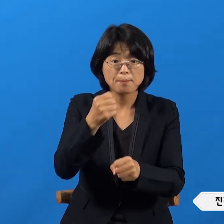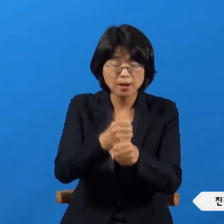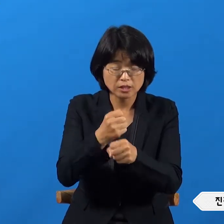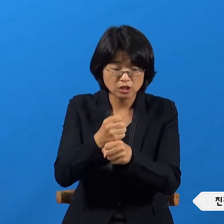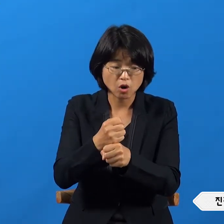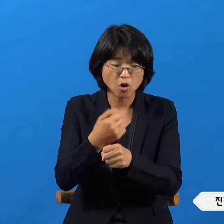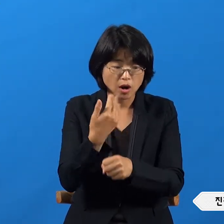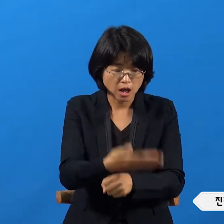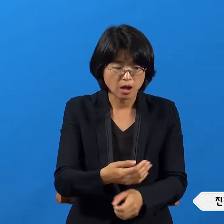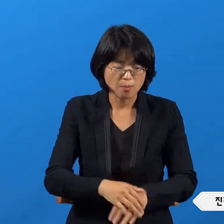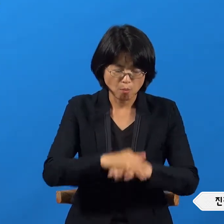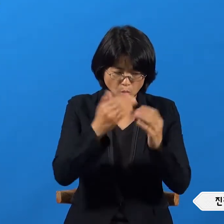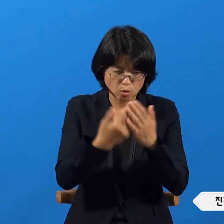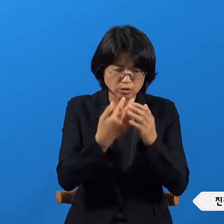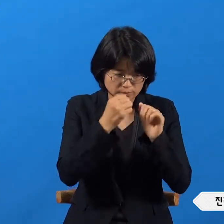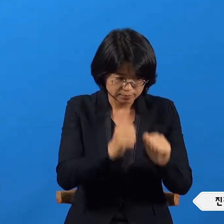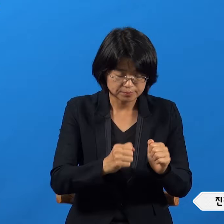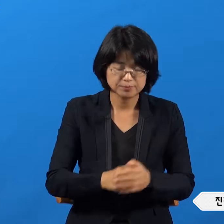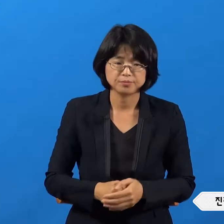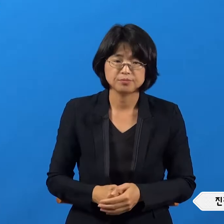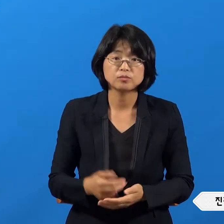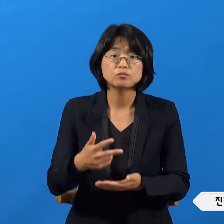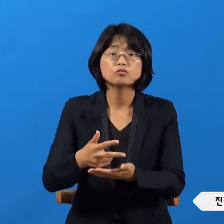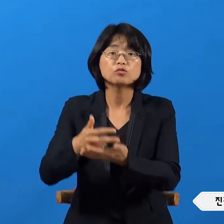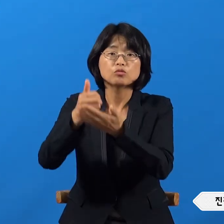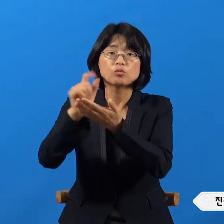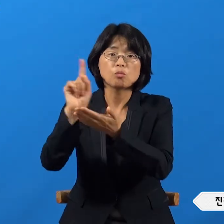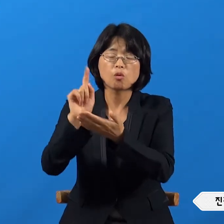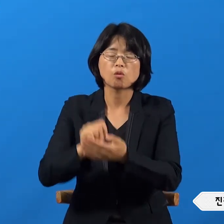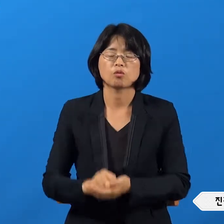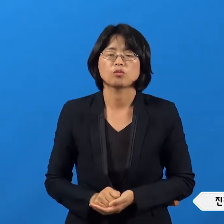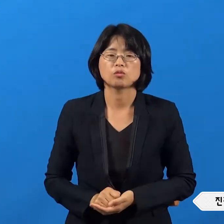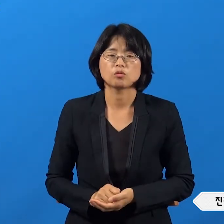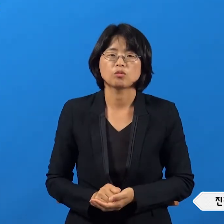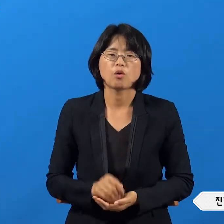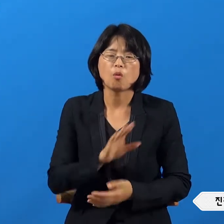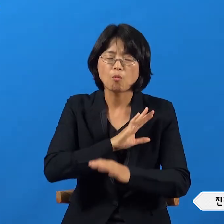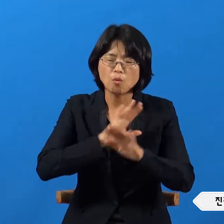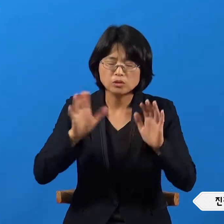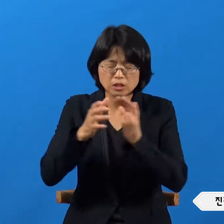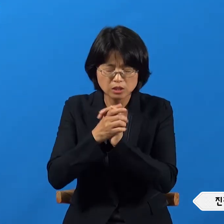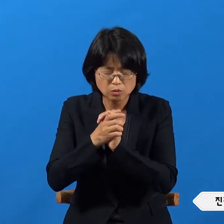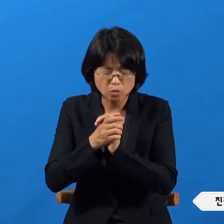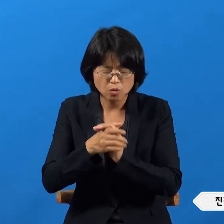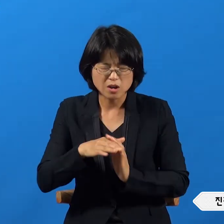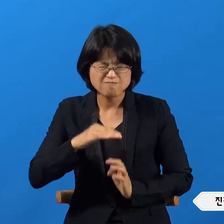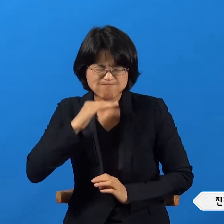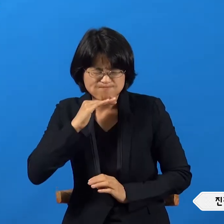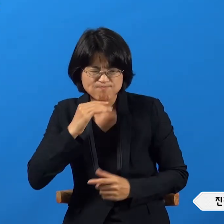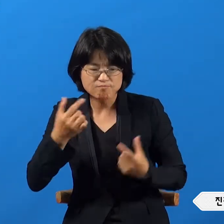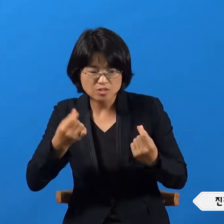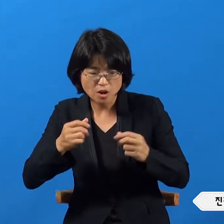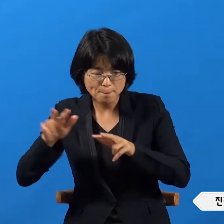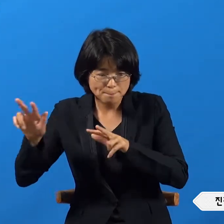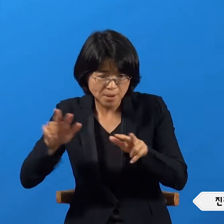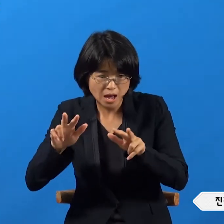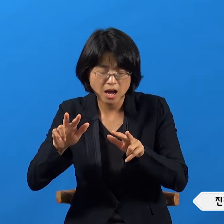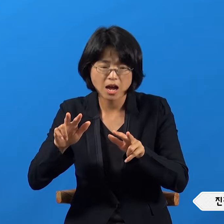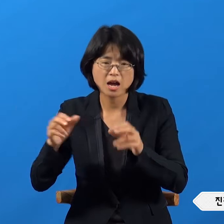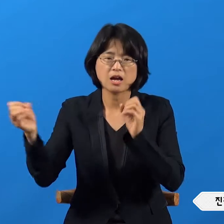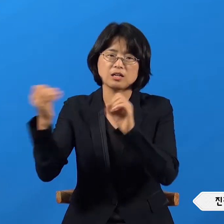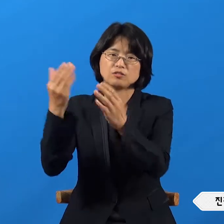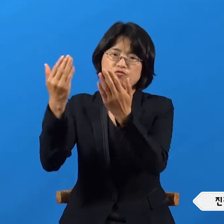주님께서는 모세의 기도를 기다리신 것처럼 즉각적으로 응답하십니다. 오늘 모세의